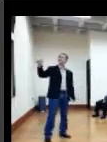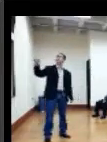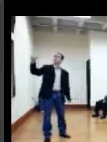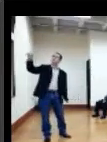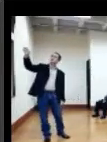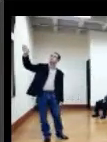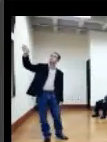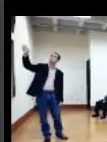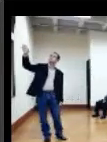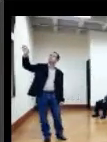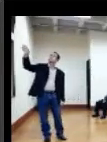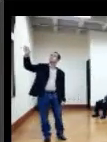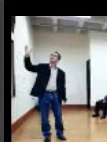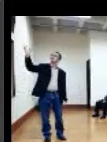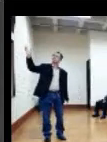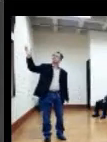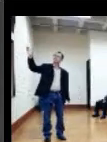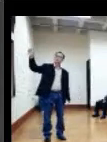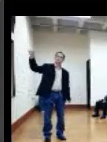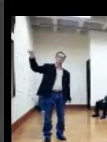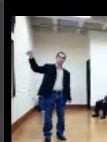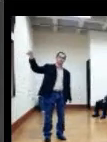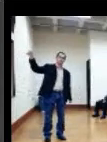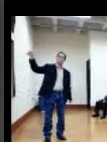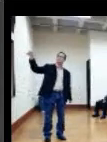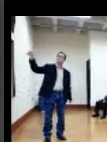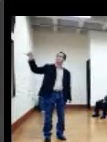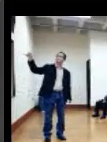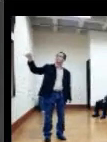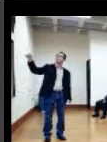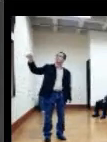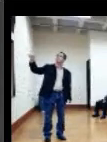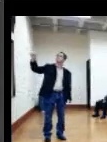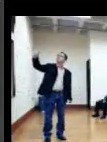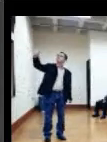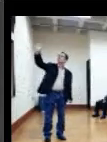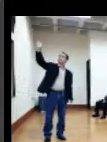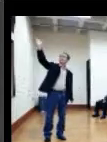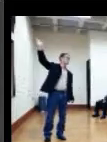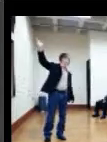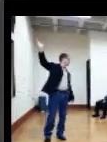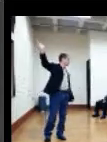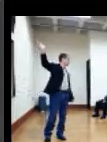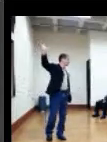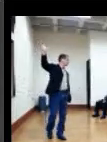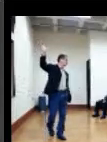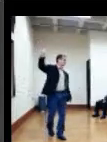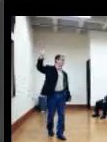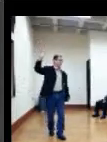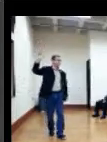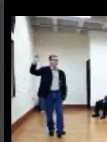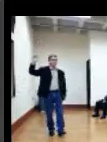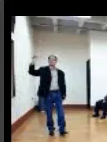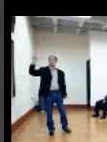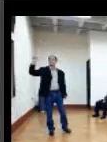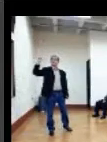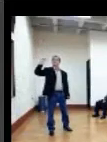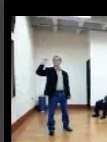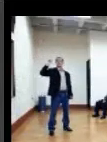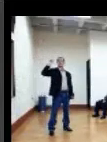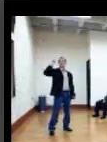también. Insisto, fue un trabajo muy arduo, pero no puedo dejar de decir esto. Fue un trabajo donde nos divertimos